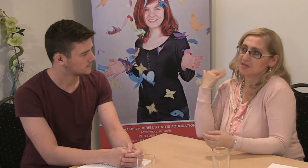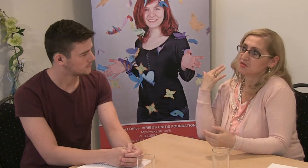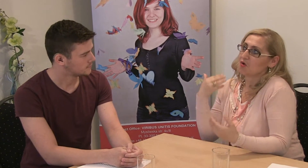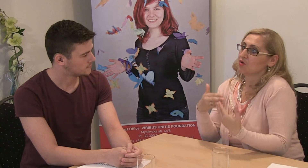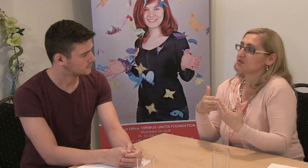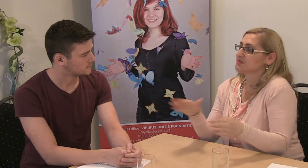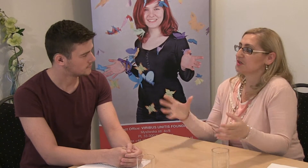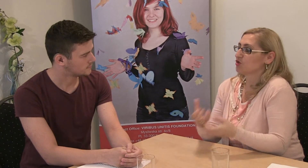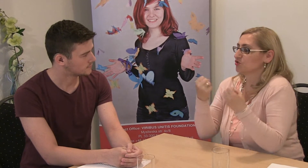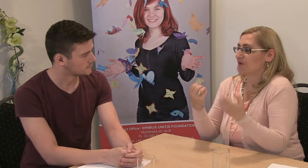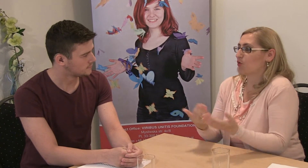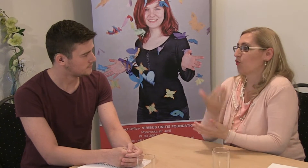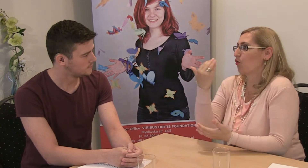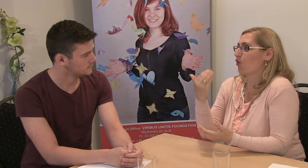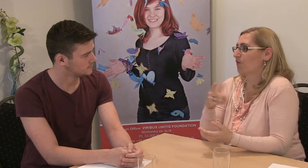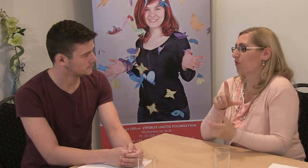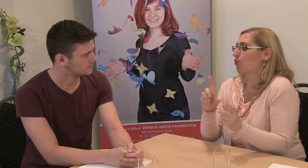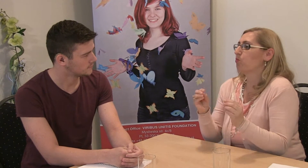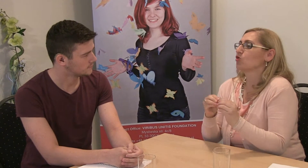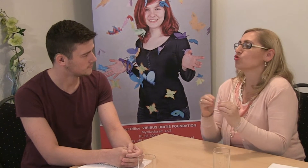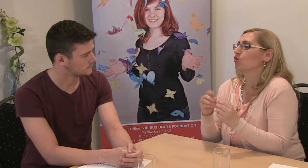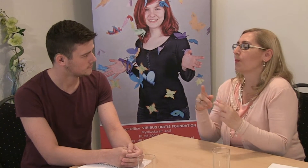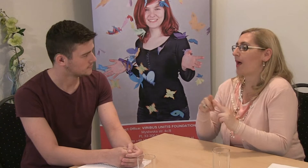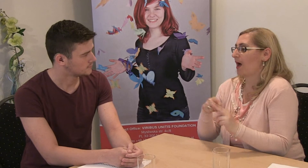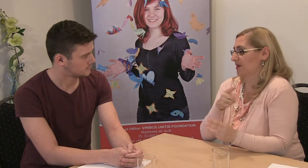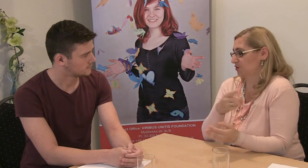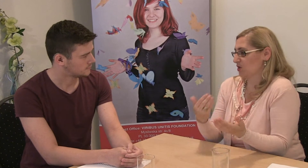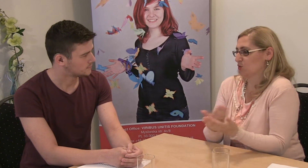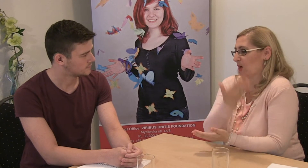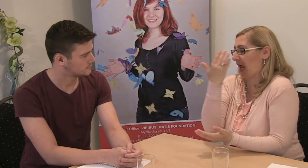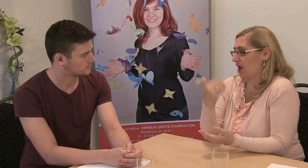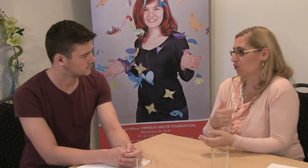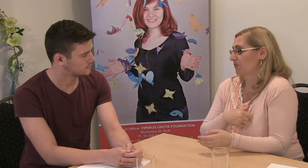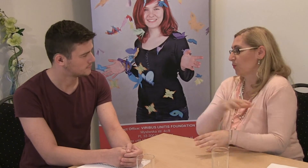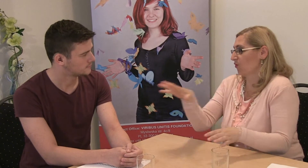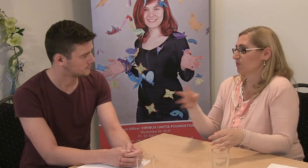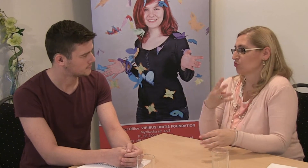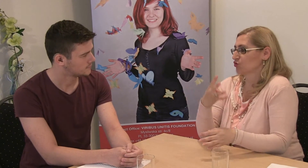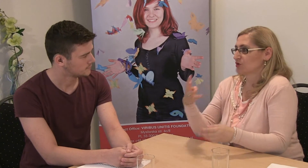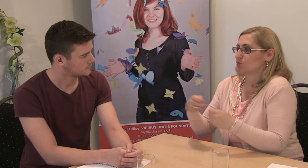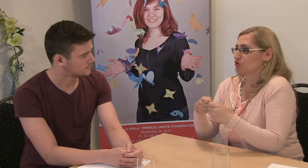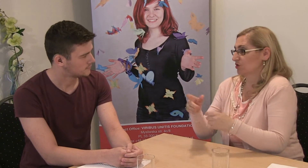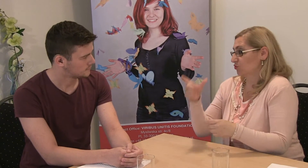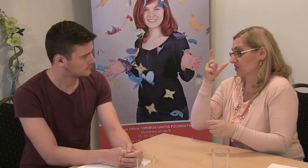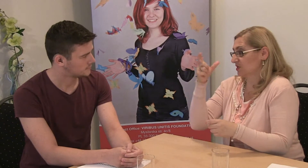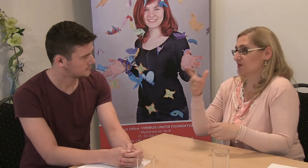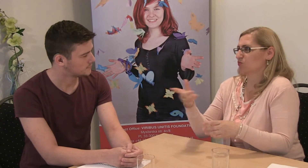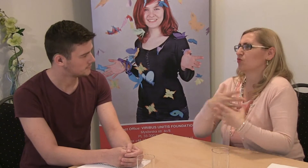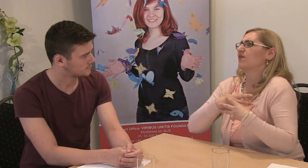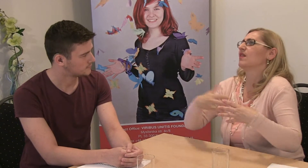Srbiji. Skoro se osnovala novo u Bačkoj Palanci. Ukupno znači imamo